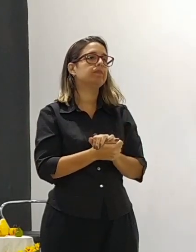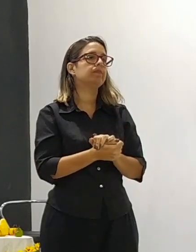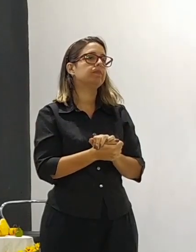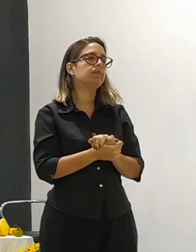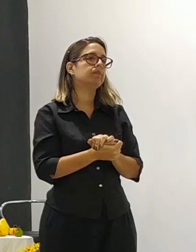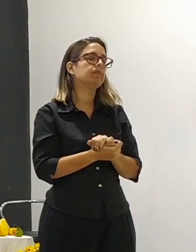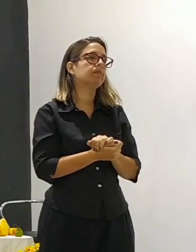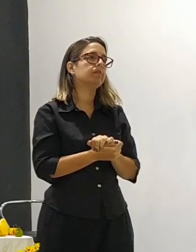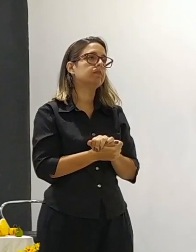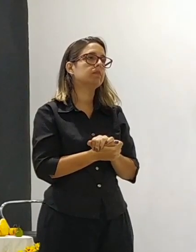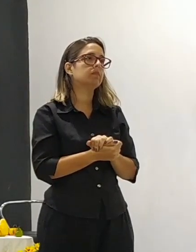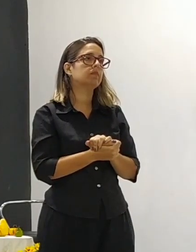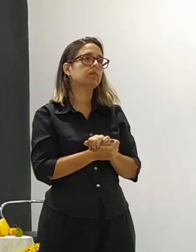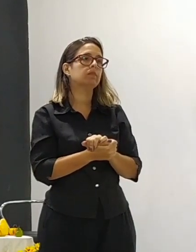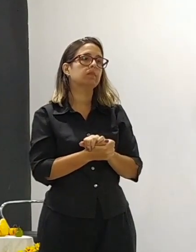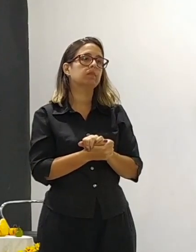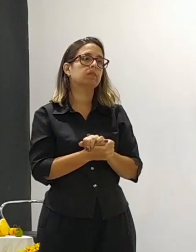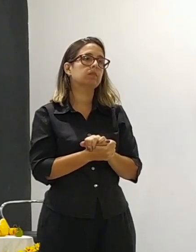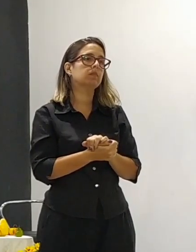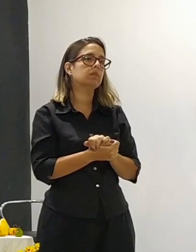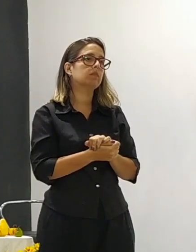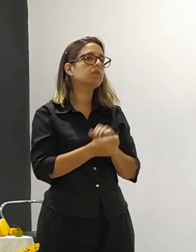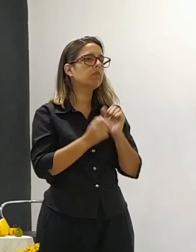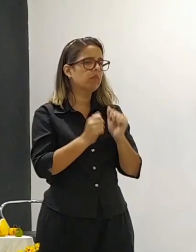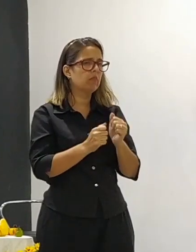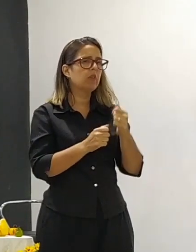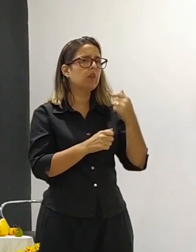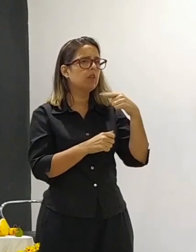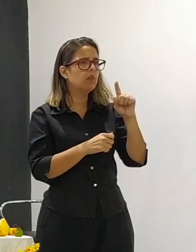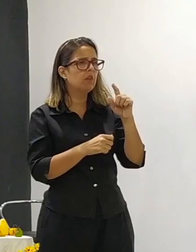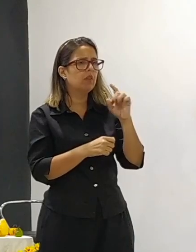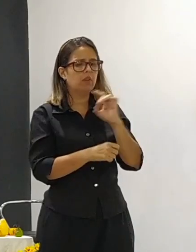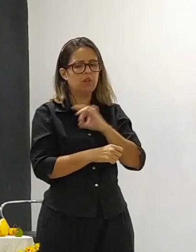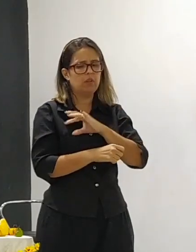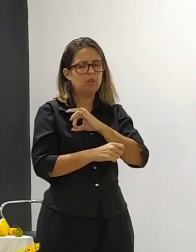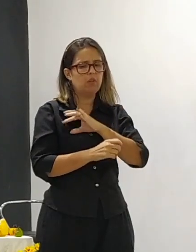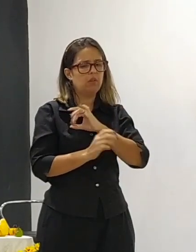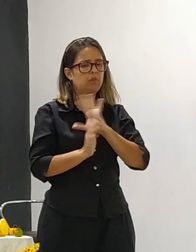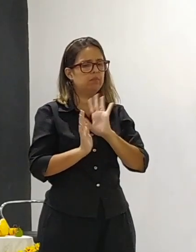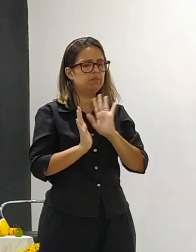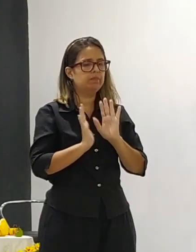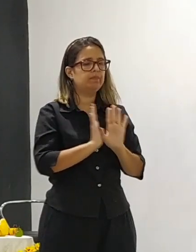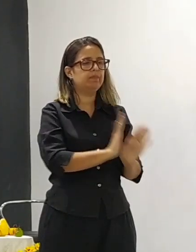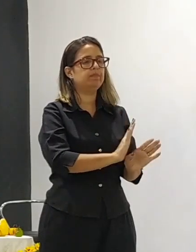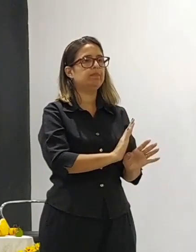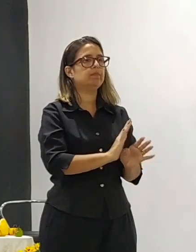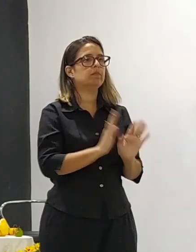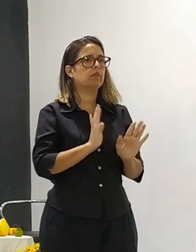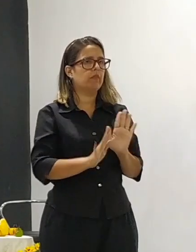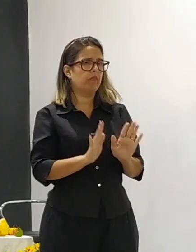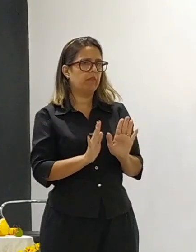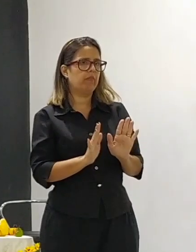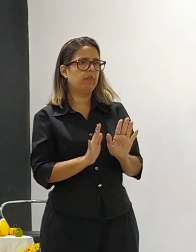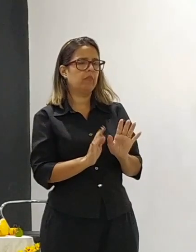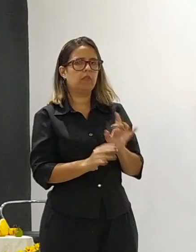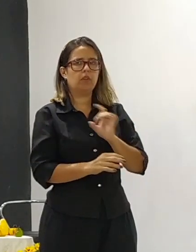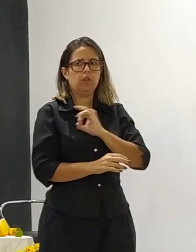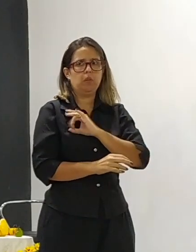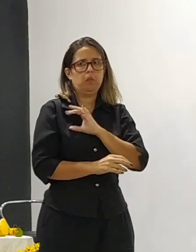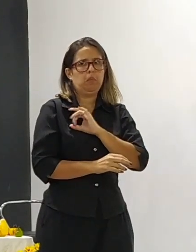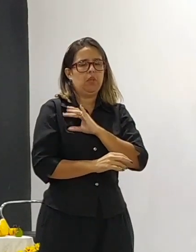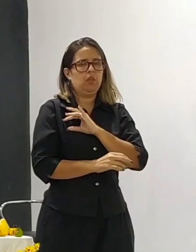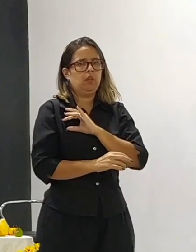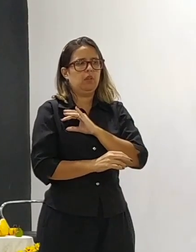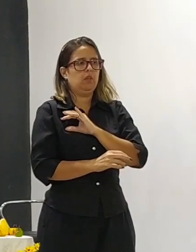sozinho. Pode ir sem medo. Às vezes eu fico com medo de: será que vai dar